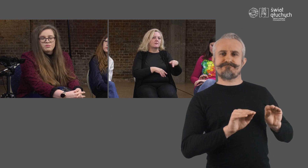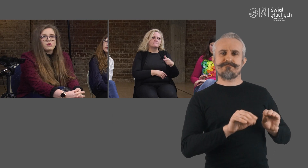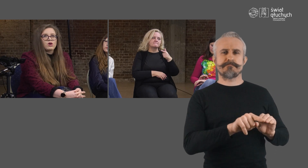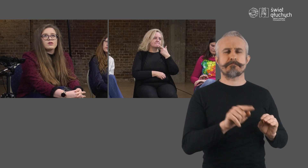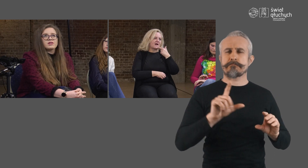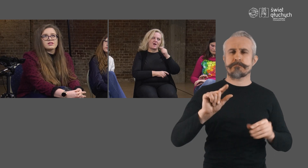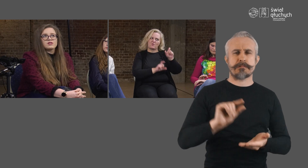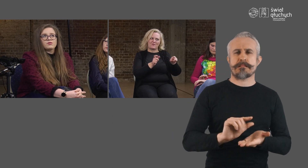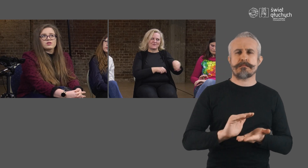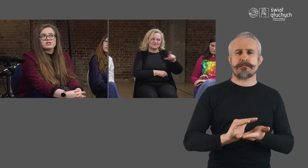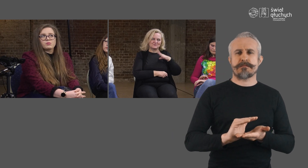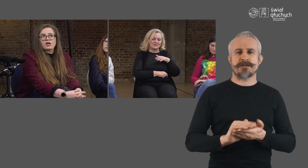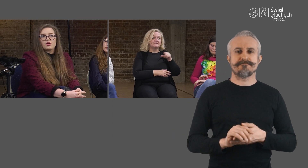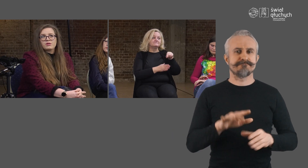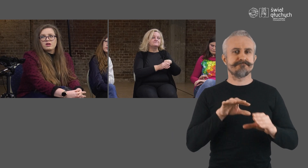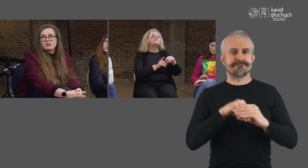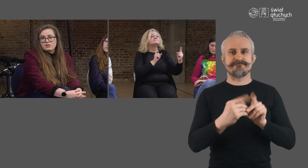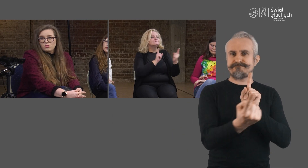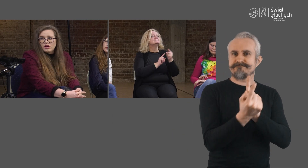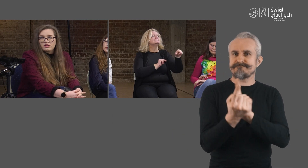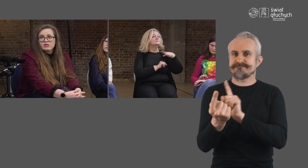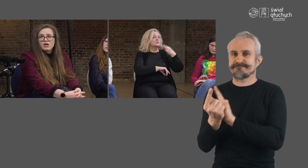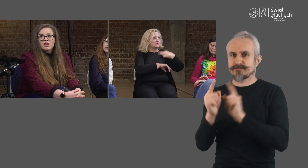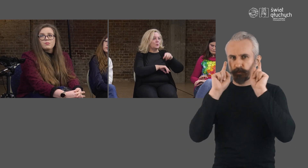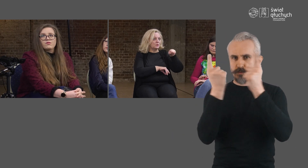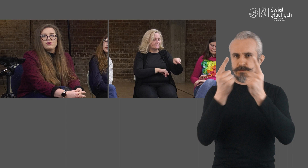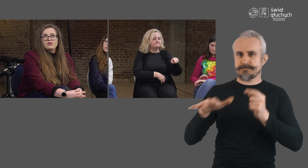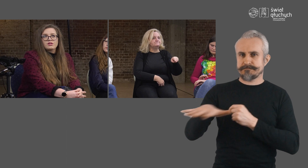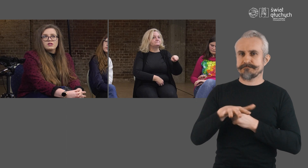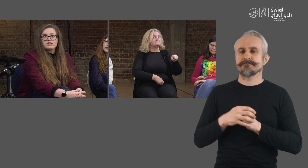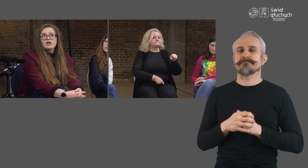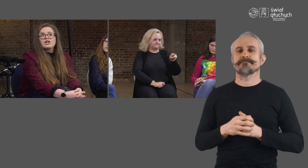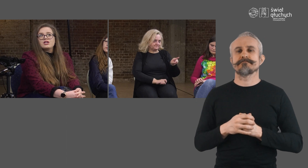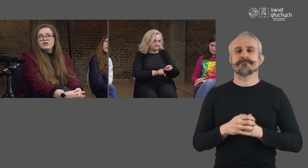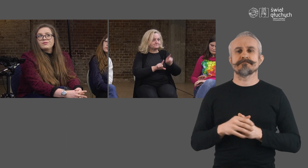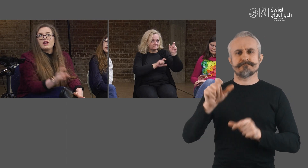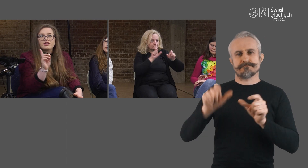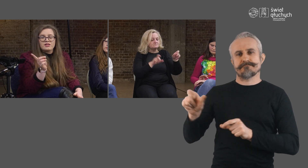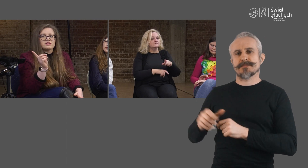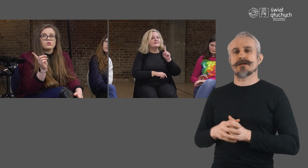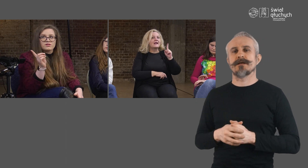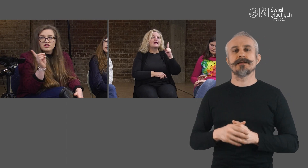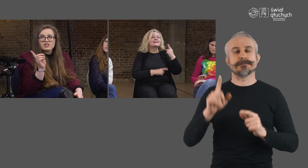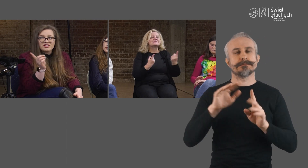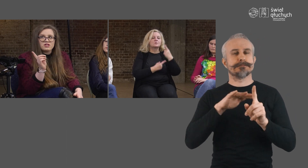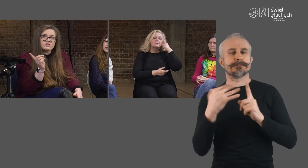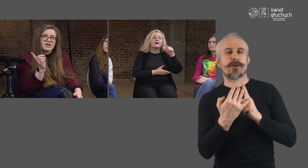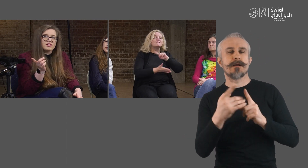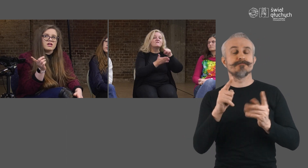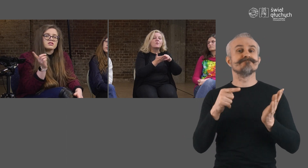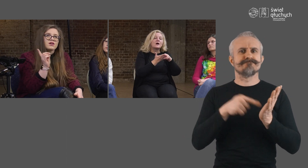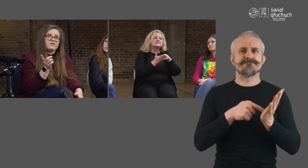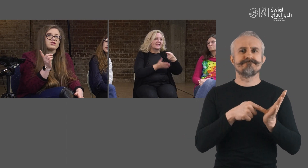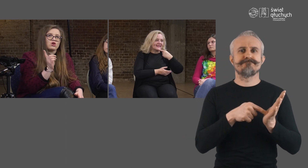mało ich było i między innymi właśnie spotkałam na studiach też. Ale jedna sytuacja, właśnie też